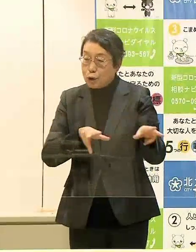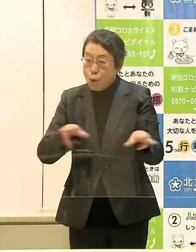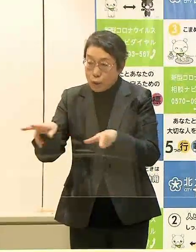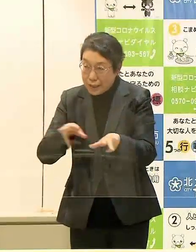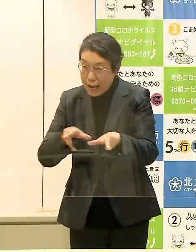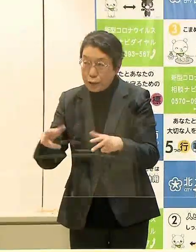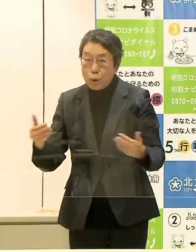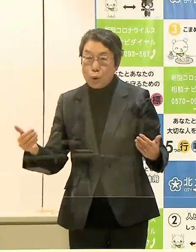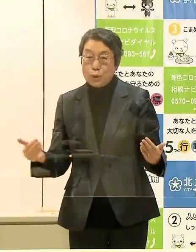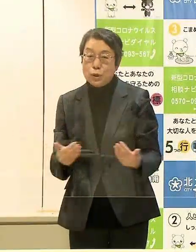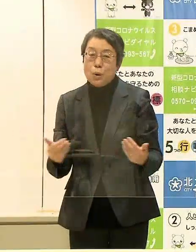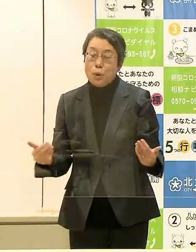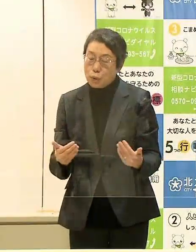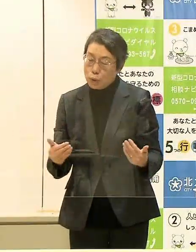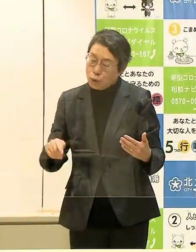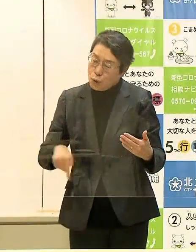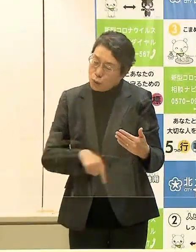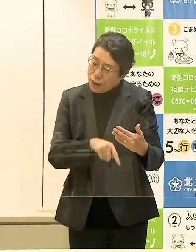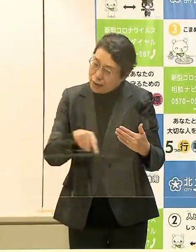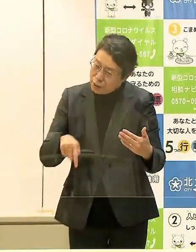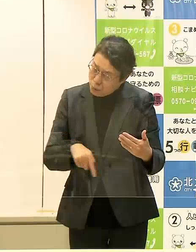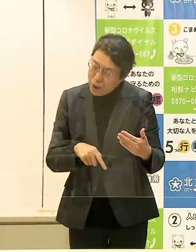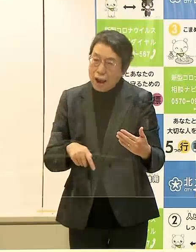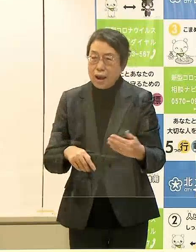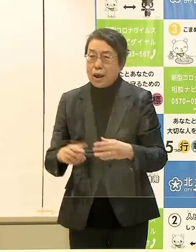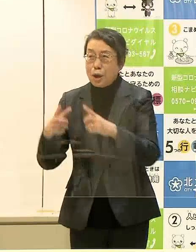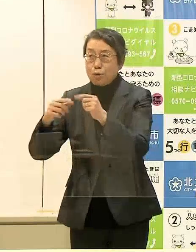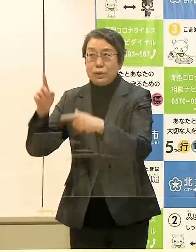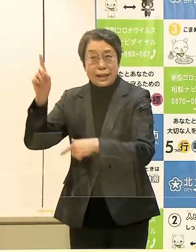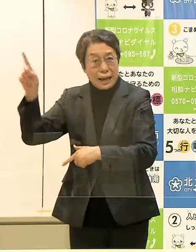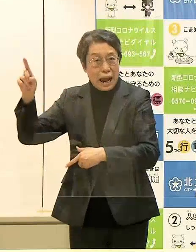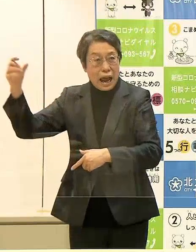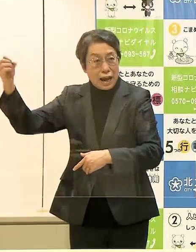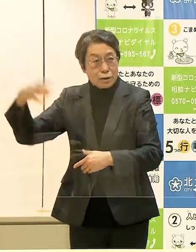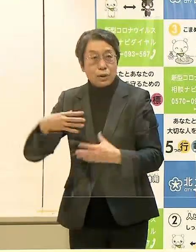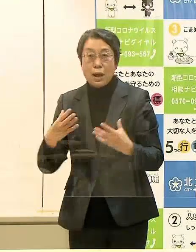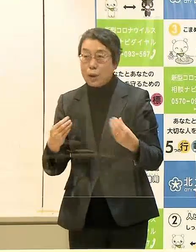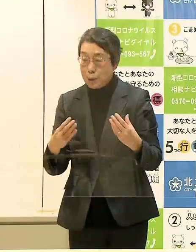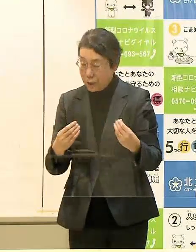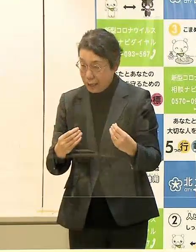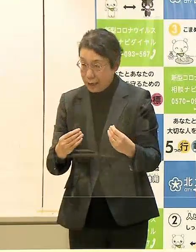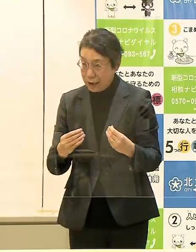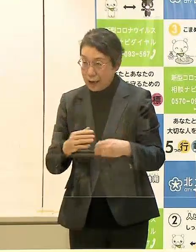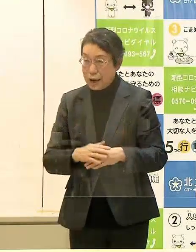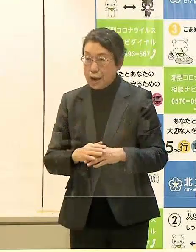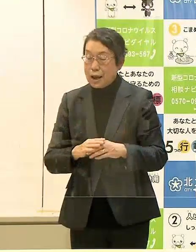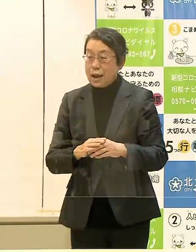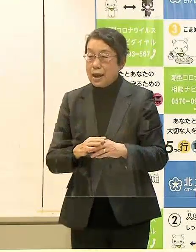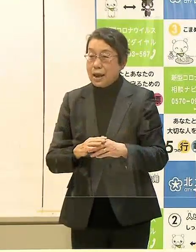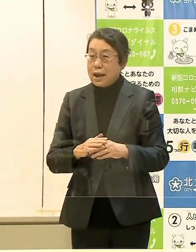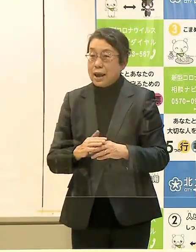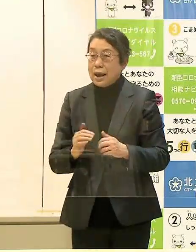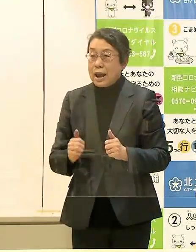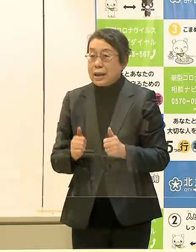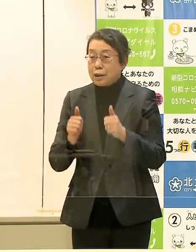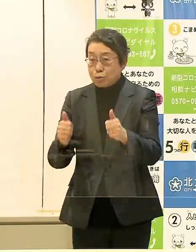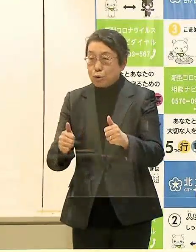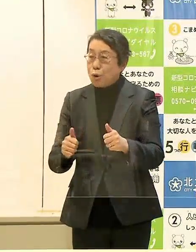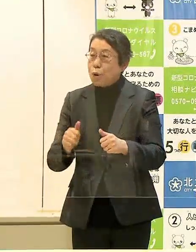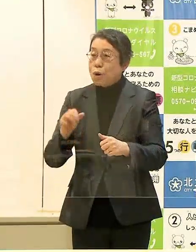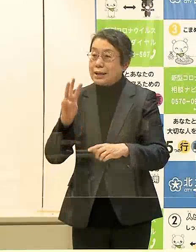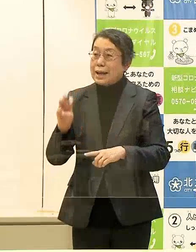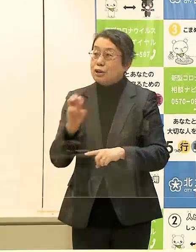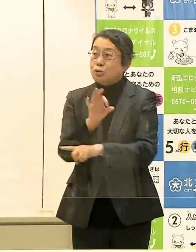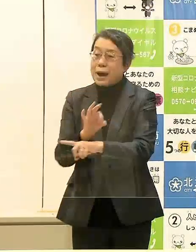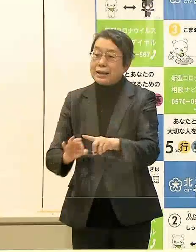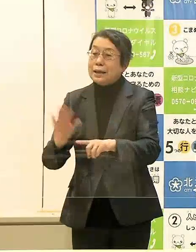性格上ですね国が行っているようになら針出家んを減らすという目標でそう